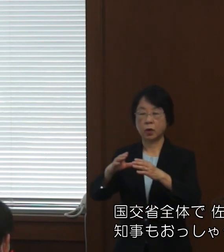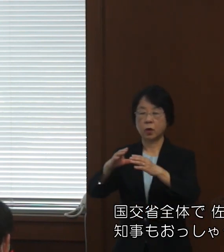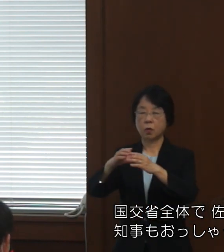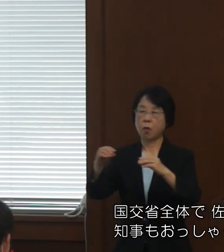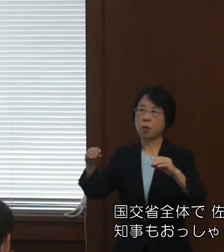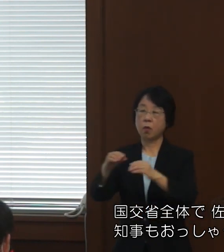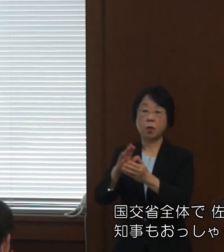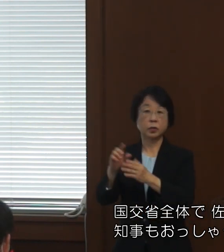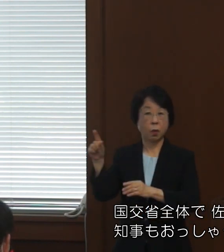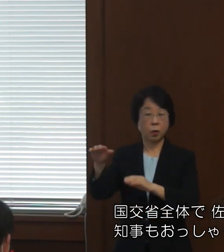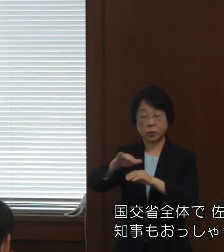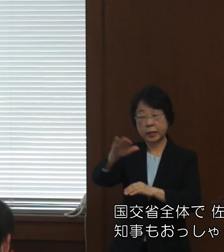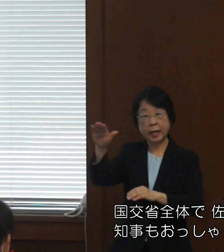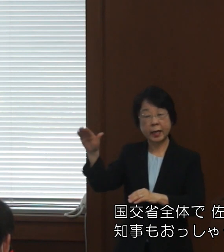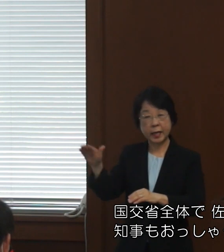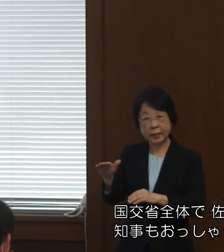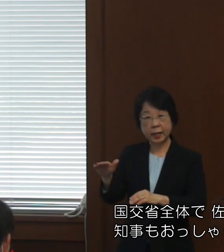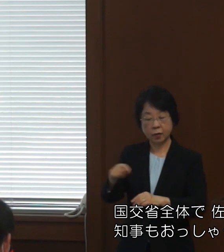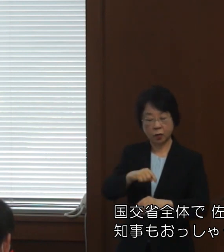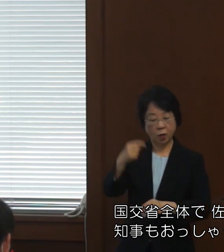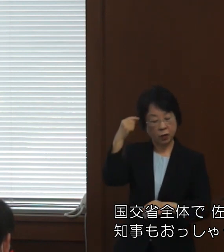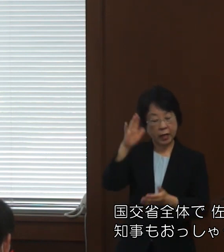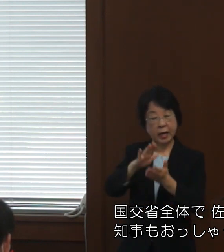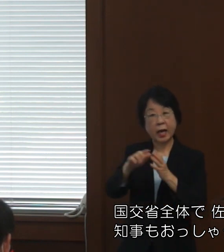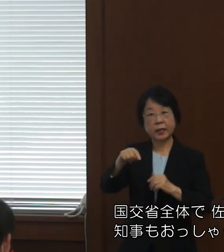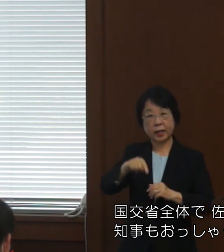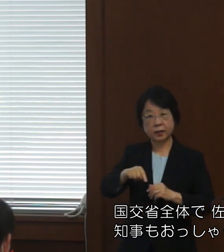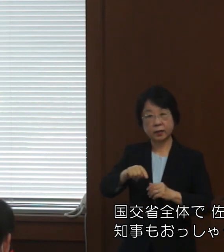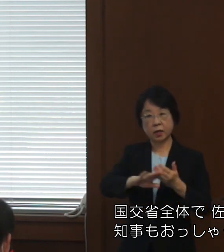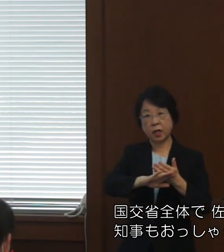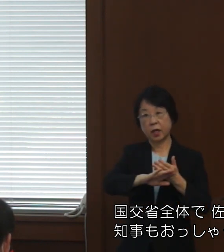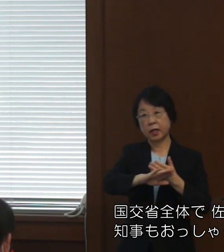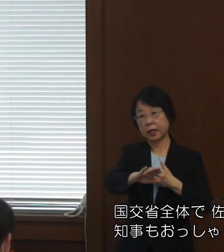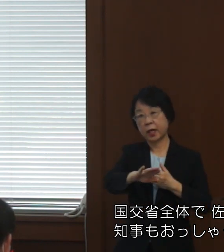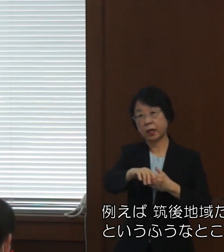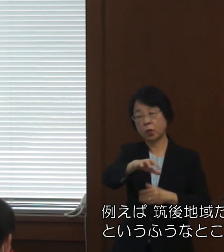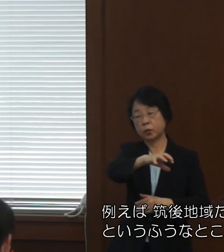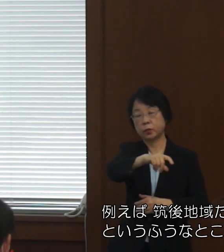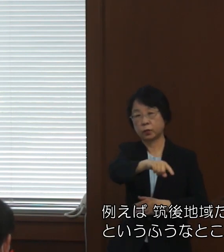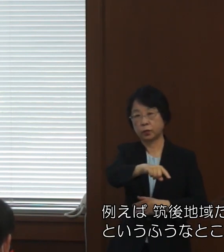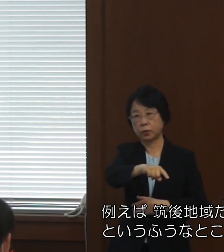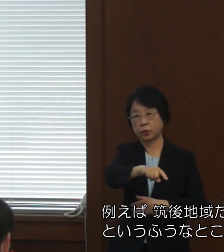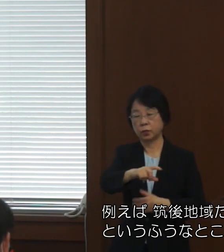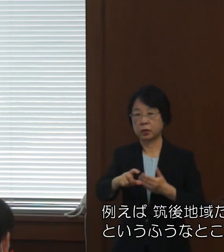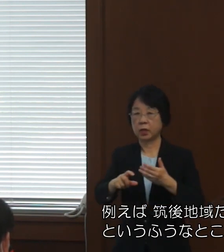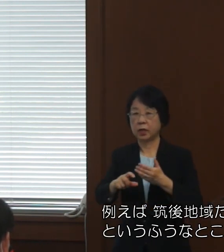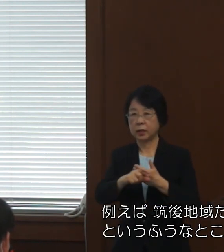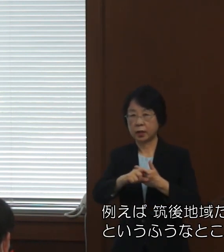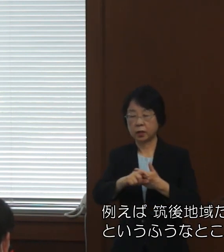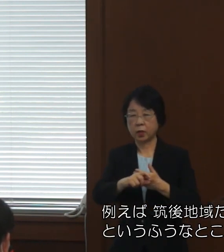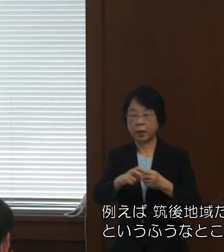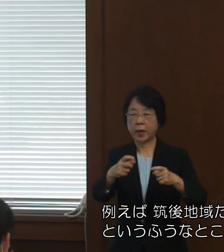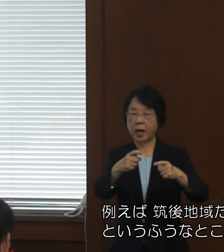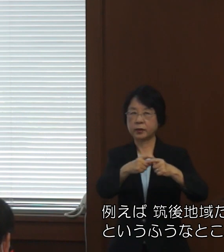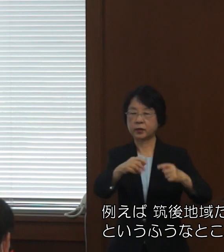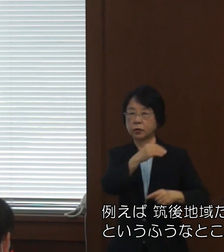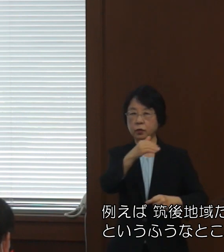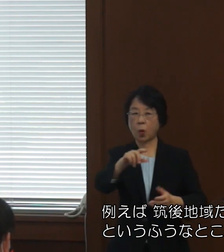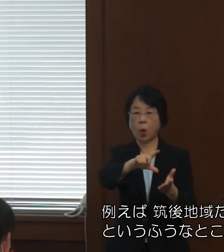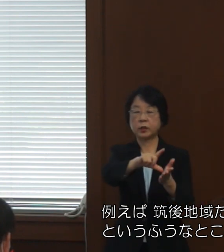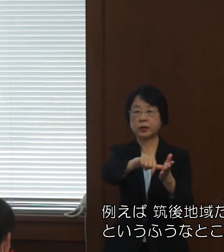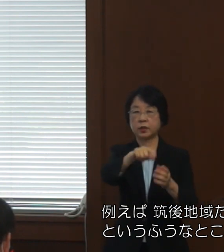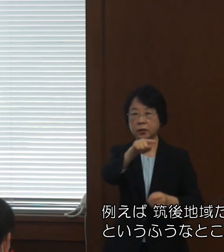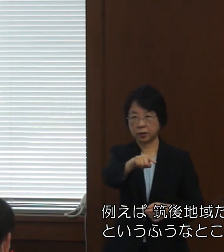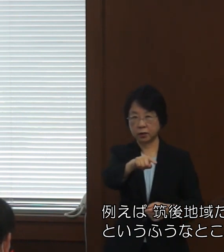で佐賀県と国交省以外の部分知事もおっしゃってますけども例えば地域だとか